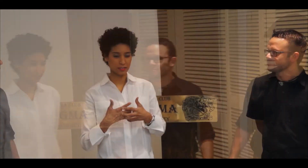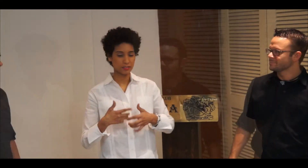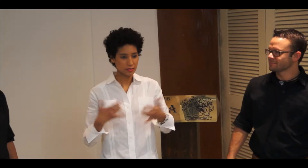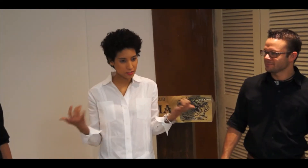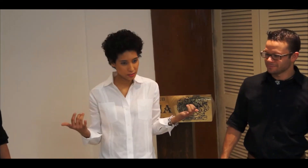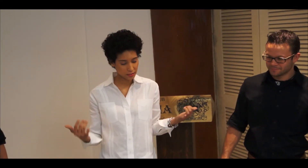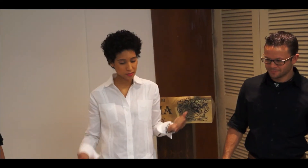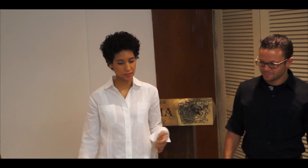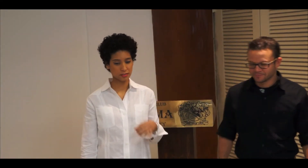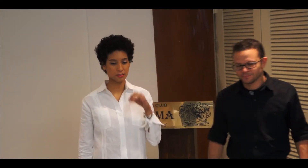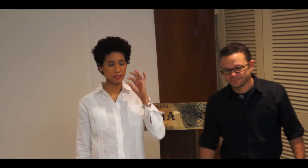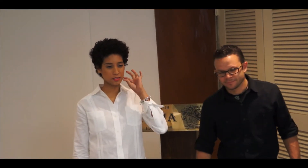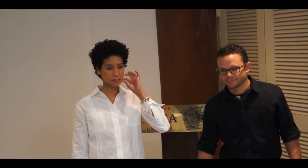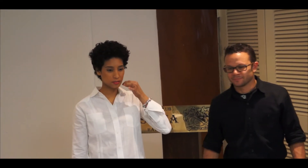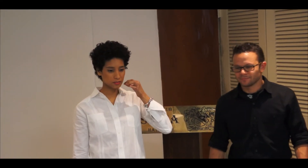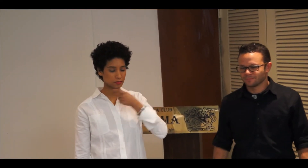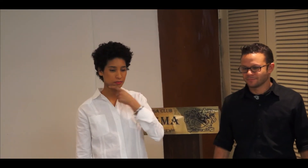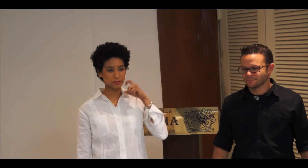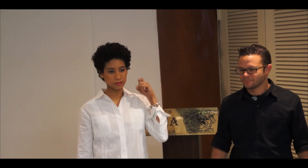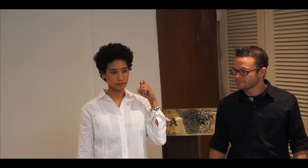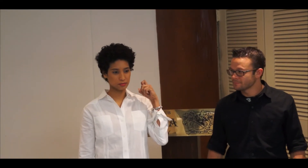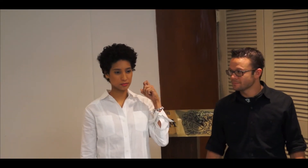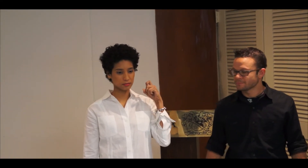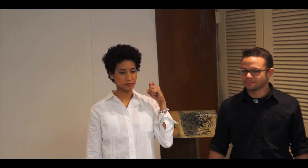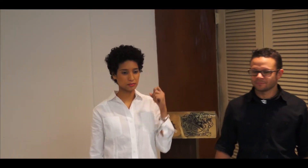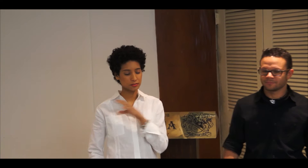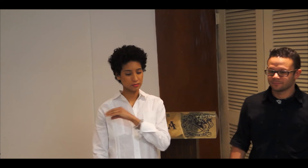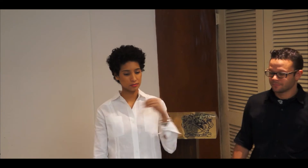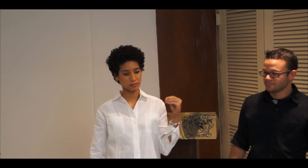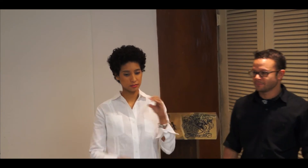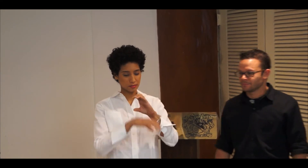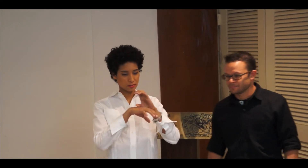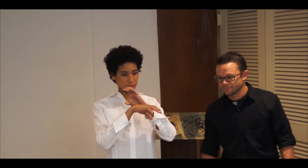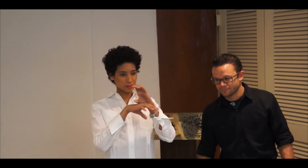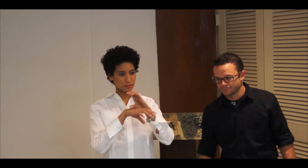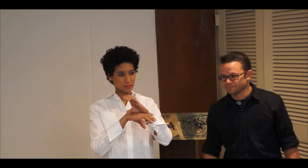Sabores complementarios de este café son frutas secas y chocolate